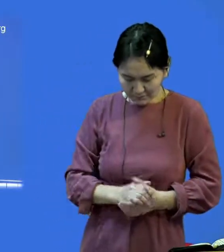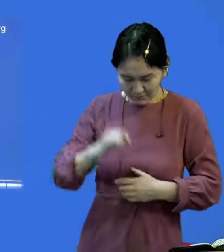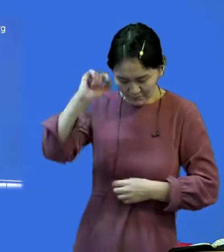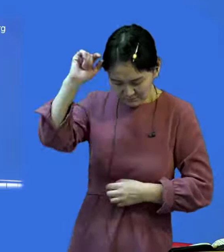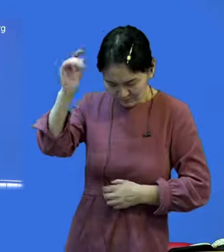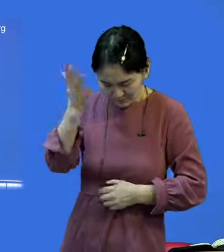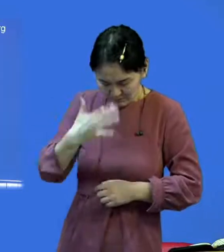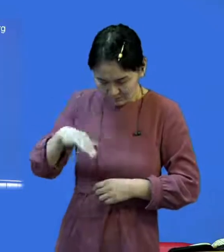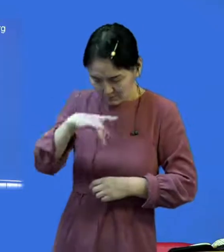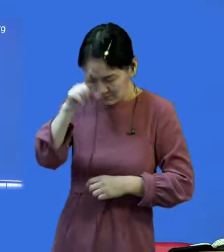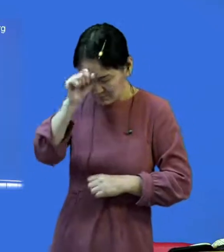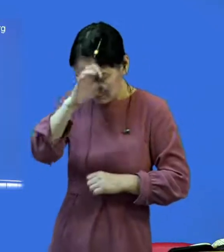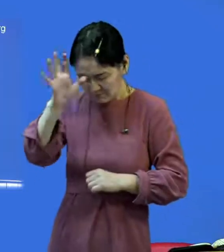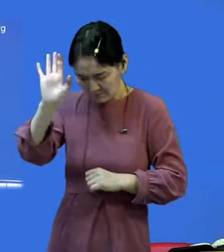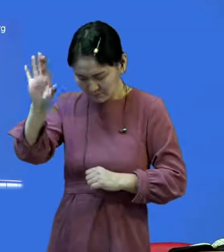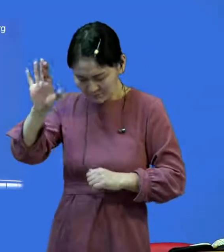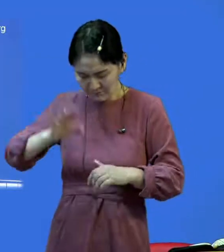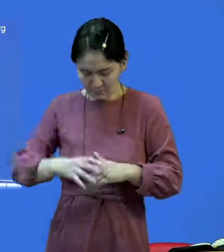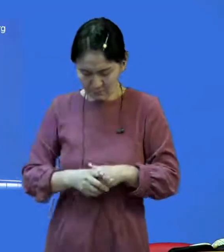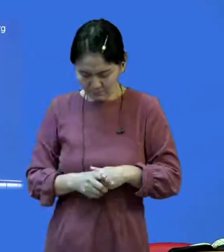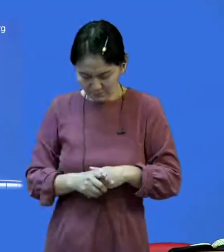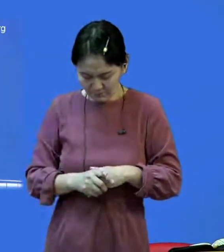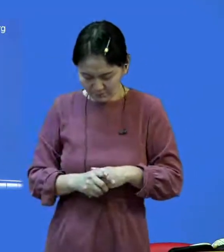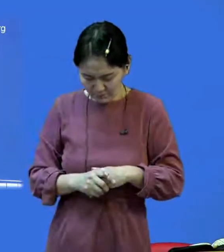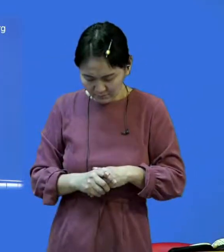Инэрэнгүй бидний Бурхан Аваа.